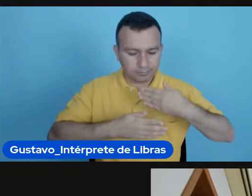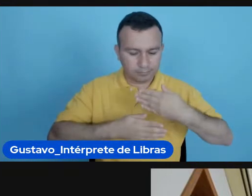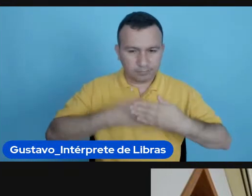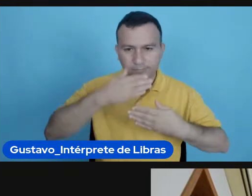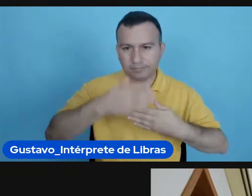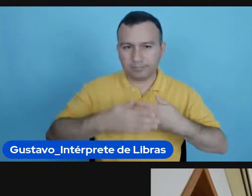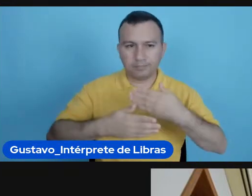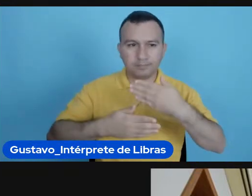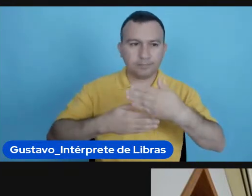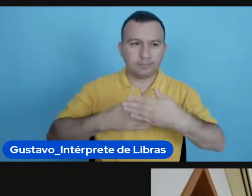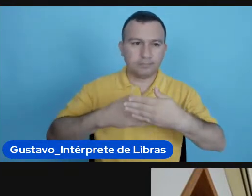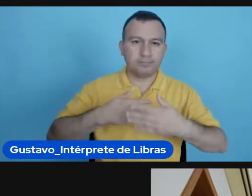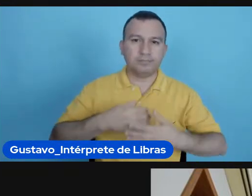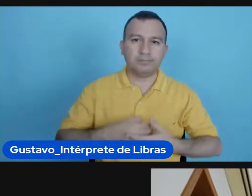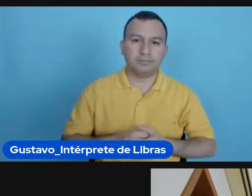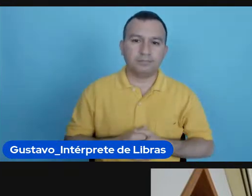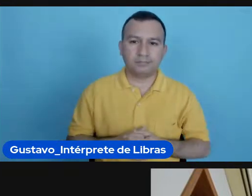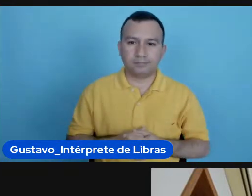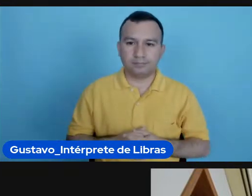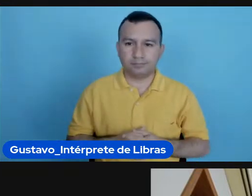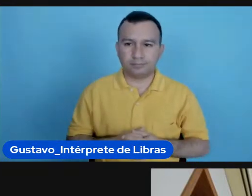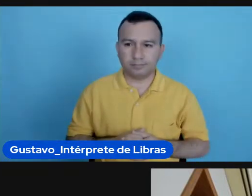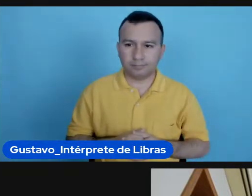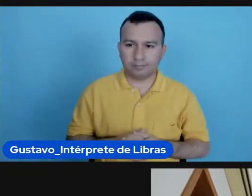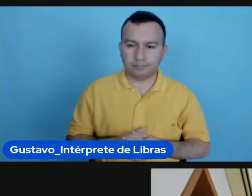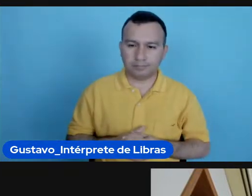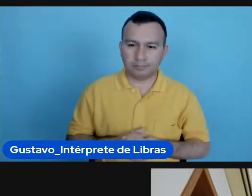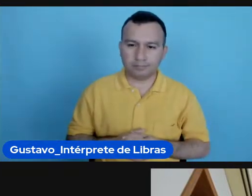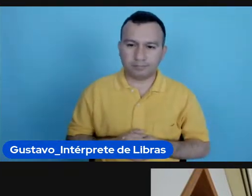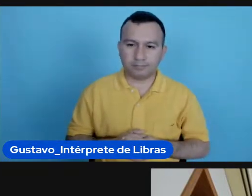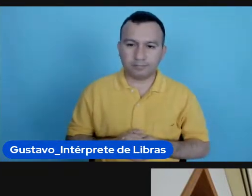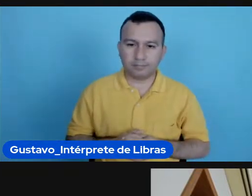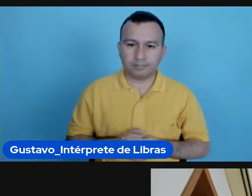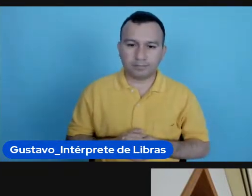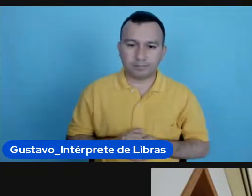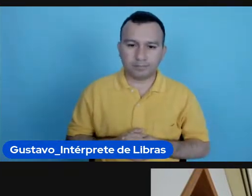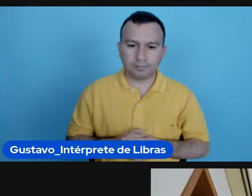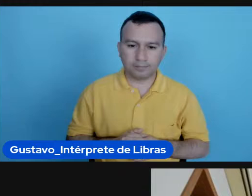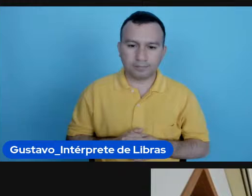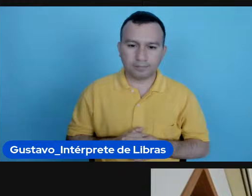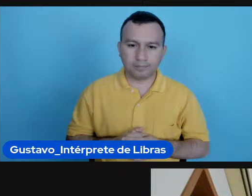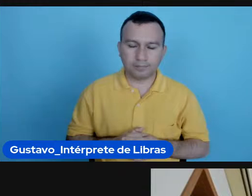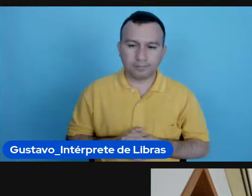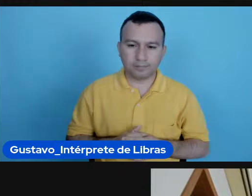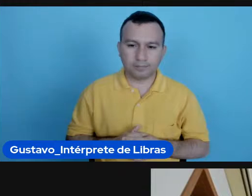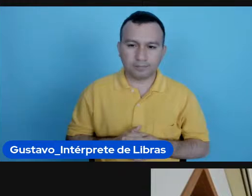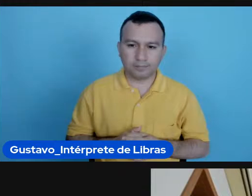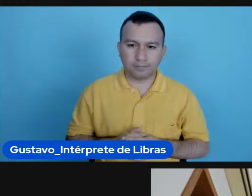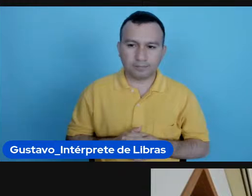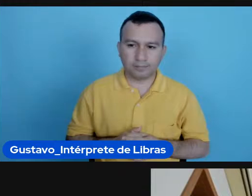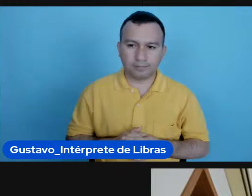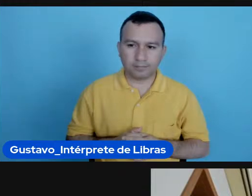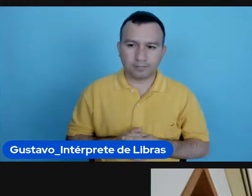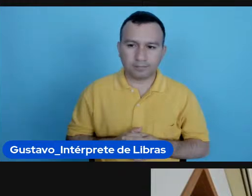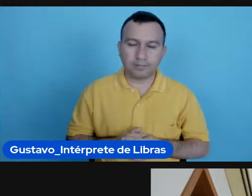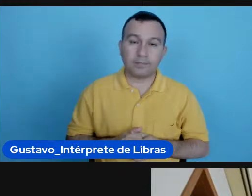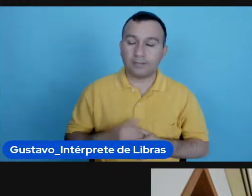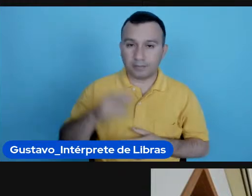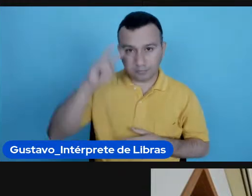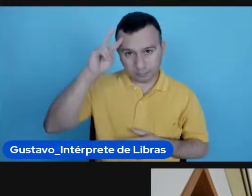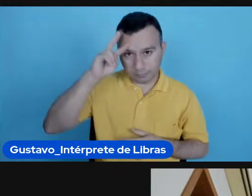Tivemos um problema sério no histórico, né, na história. É